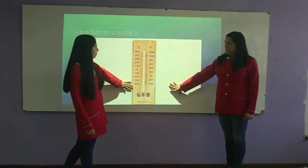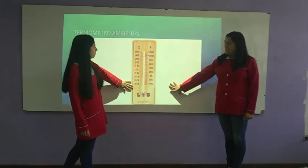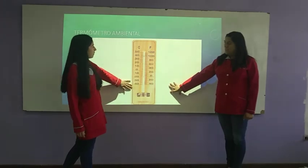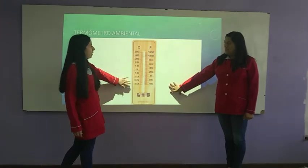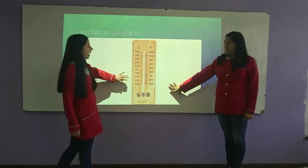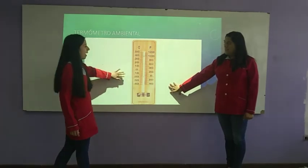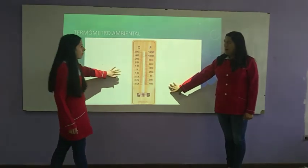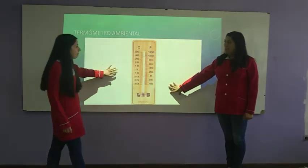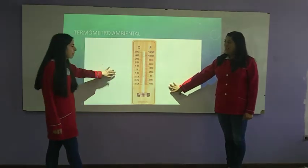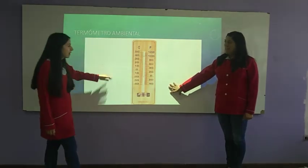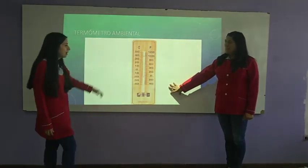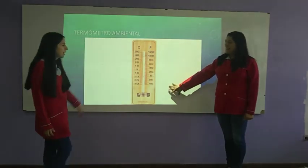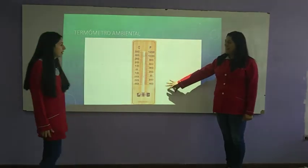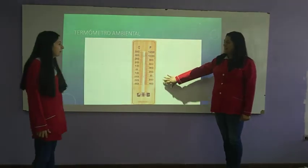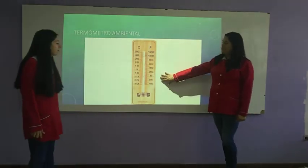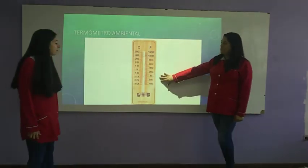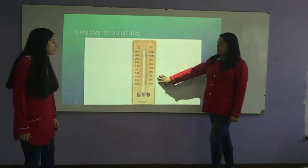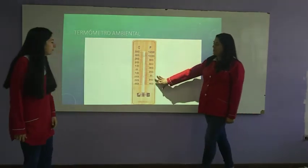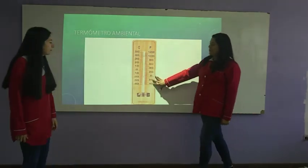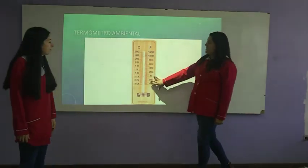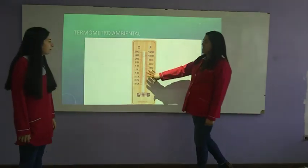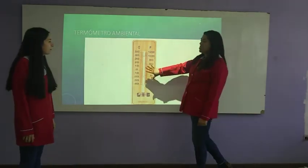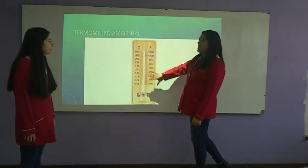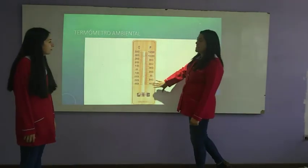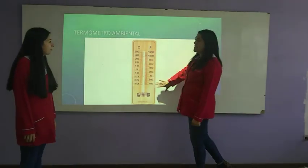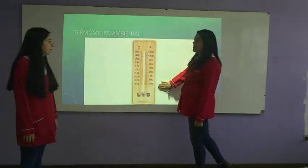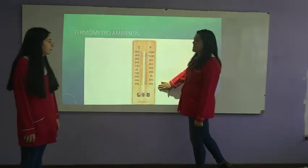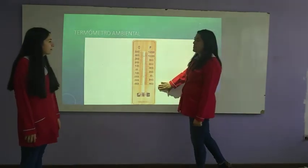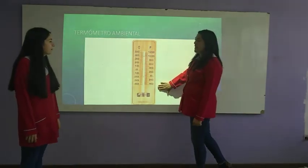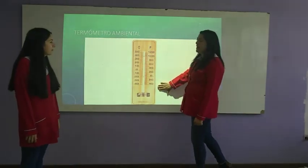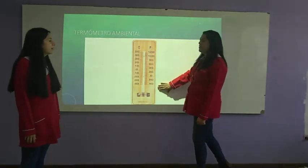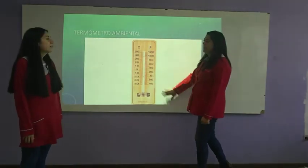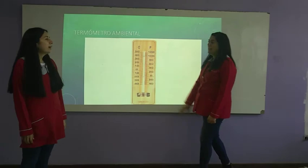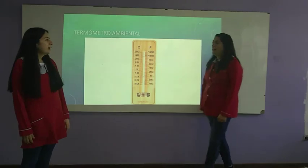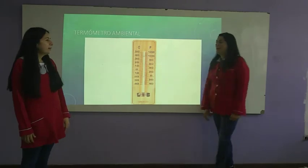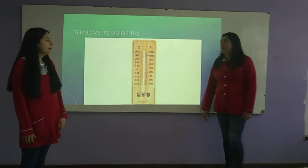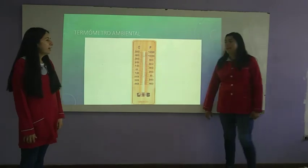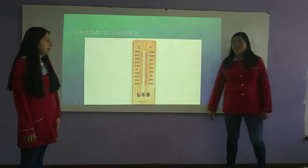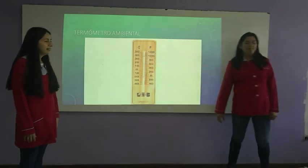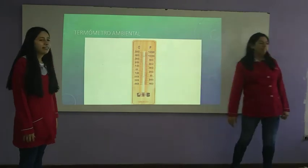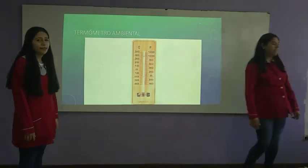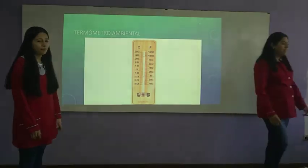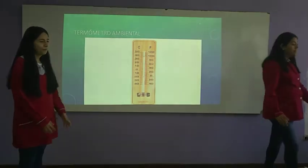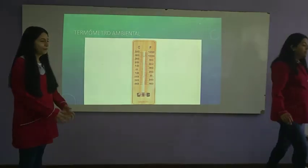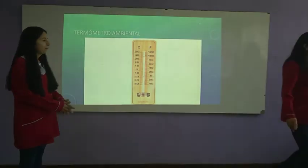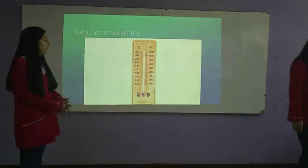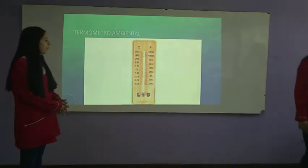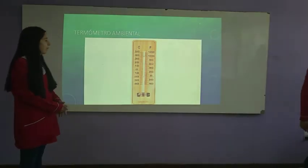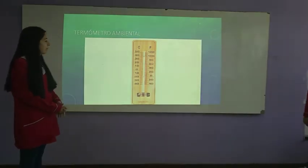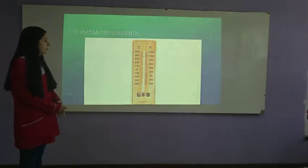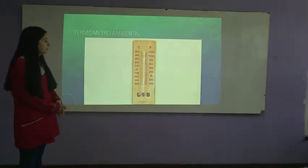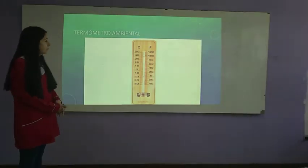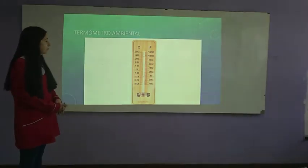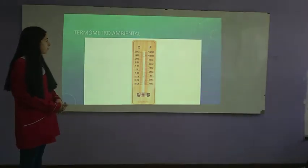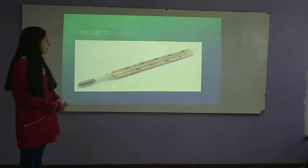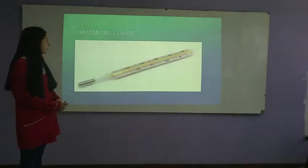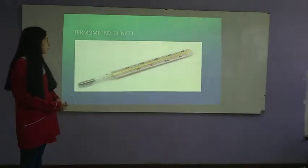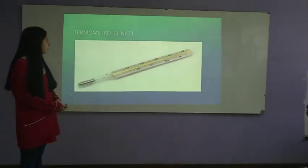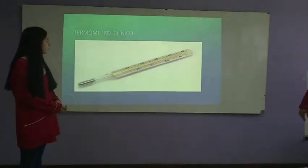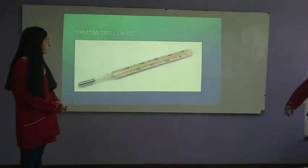termómetro ambiental. Es un poquito más ancho y casi siempre va pegado en la pared. ¿Sí? ¿Ya? Pero para que los niños no se confundan,